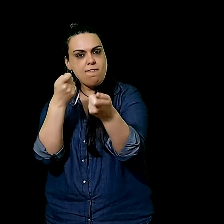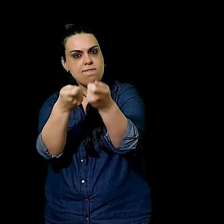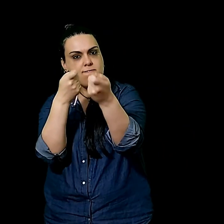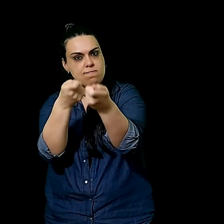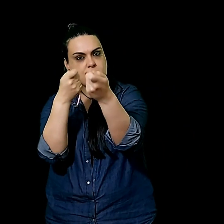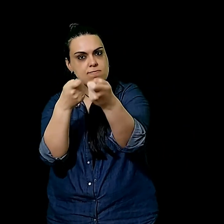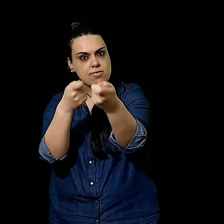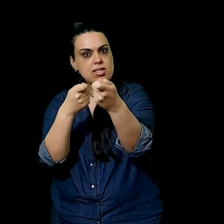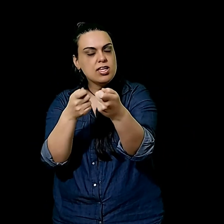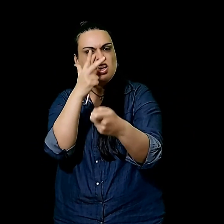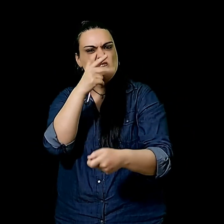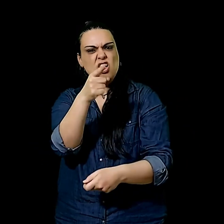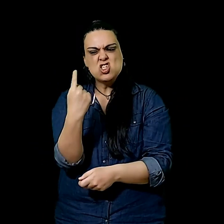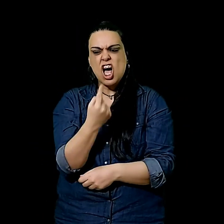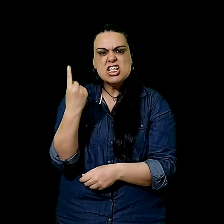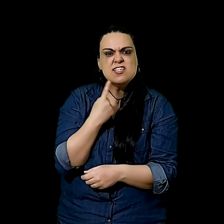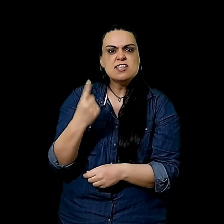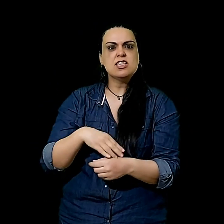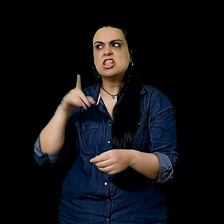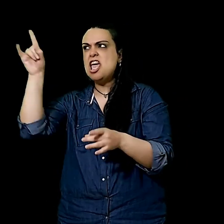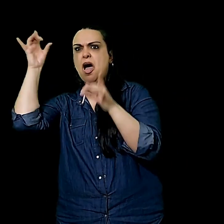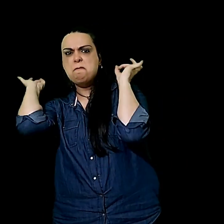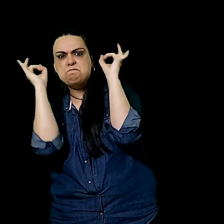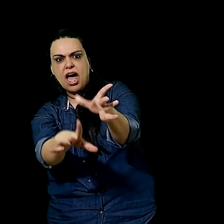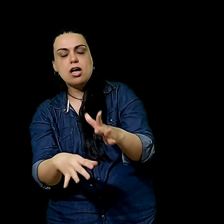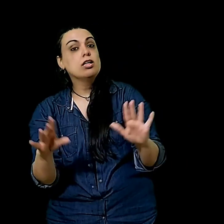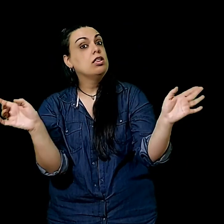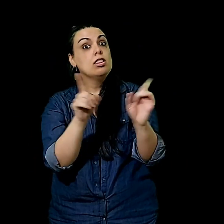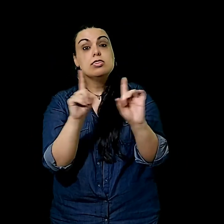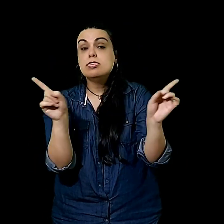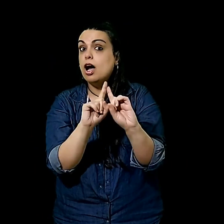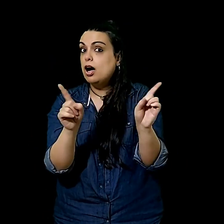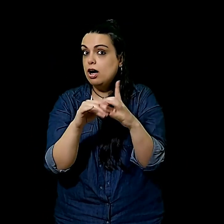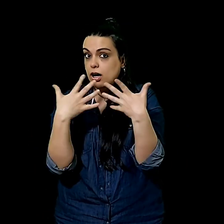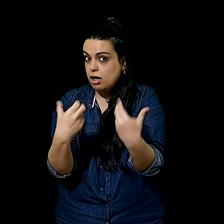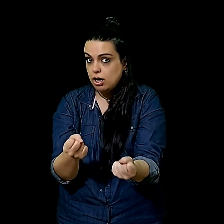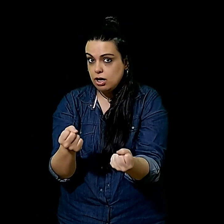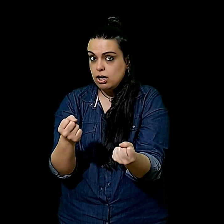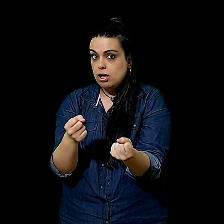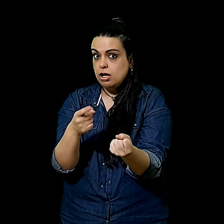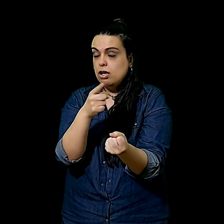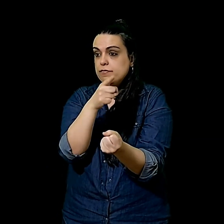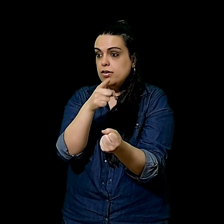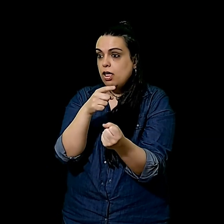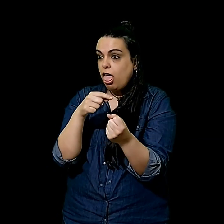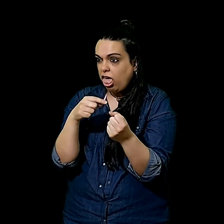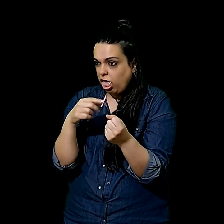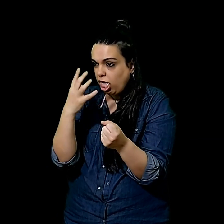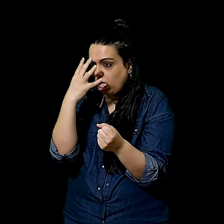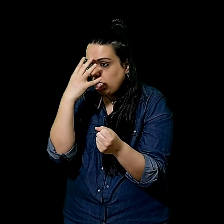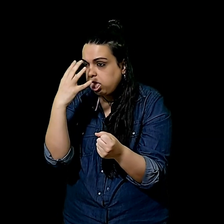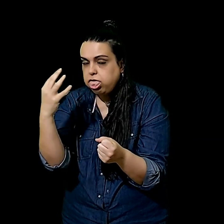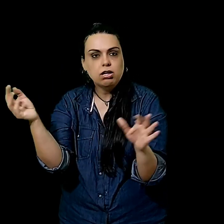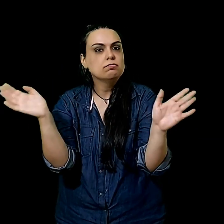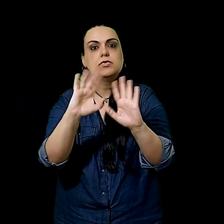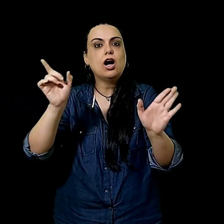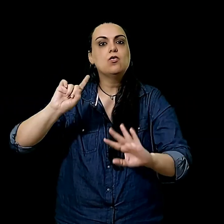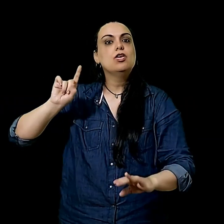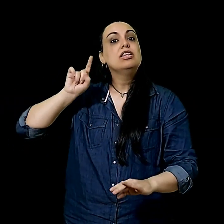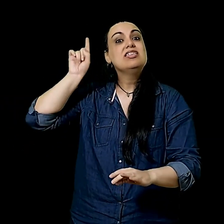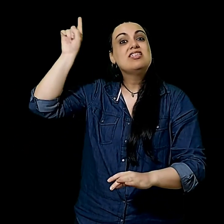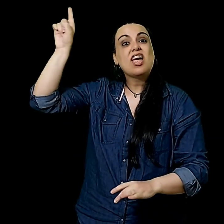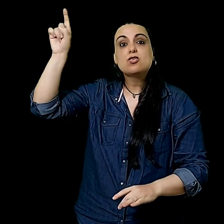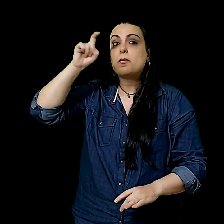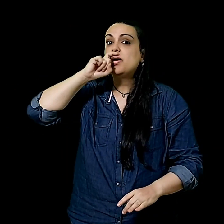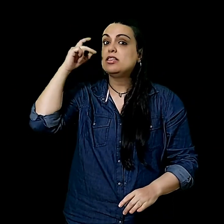de orfandade na gente. Então, não se deixe ser persuadido por Satanás. Você é filho,